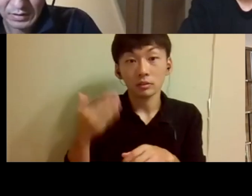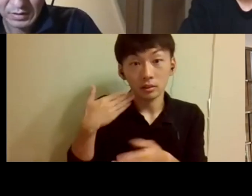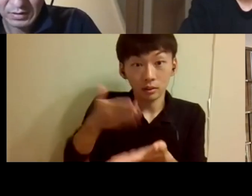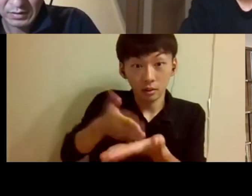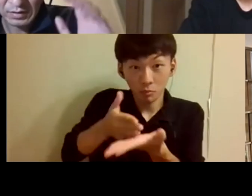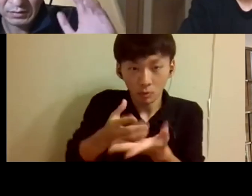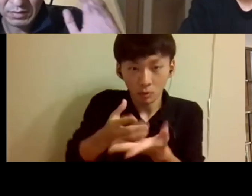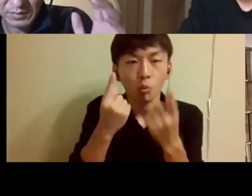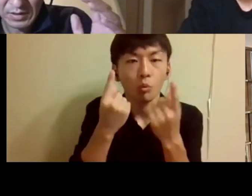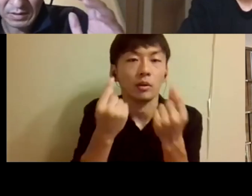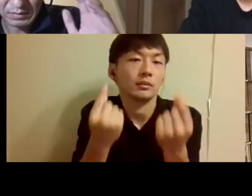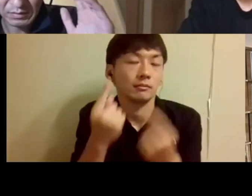例えば